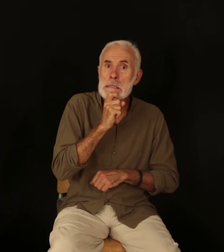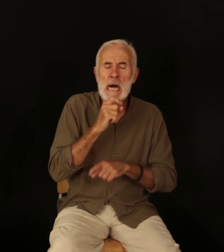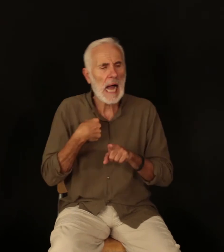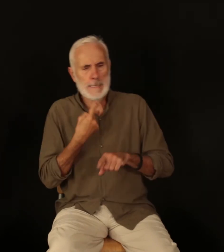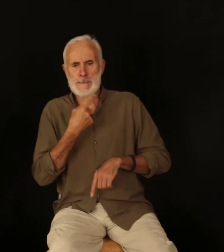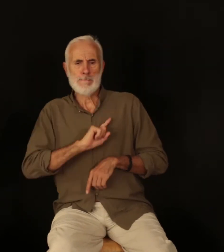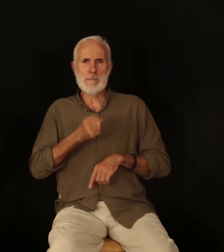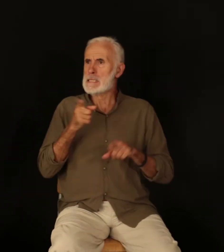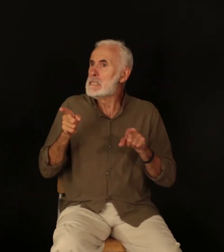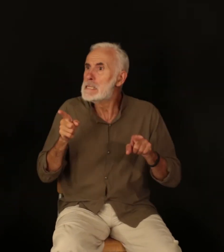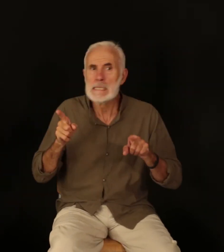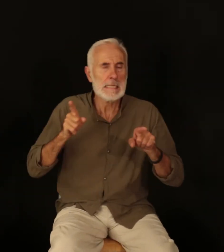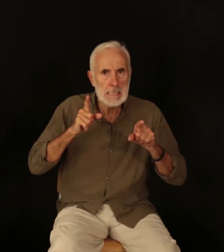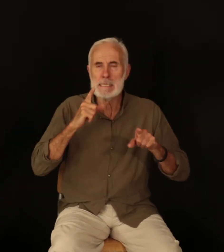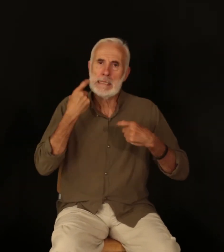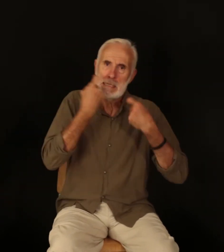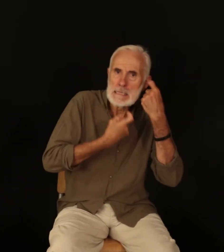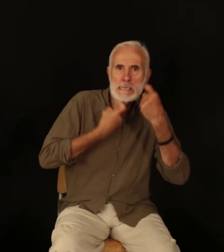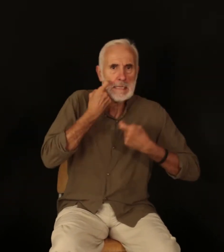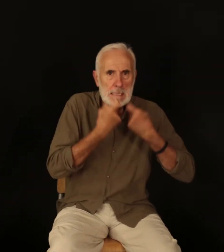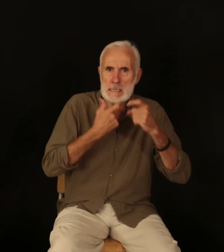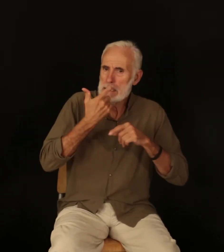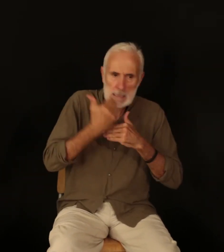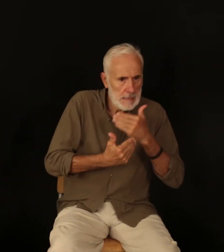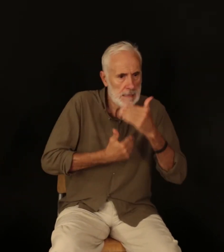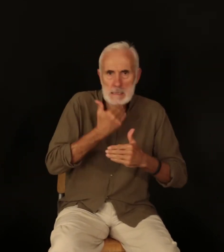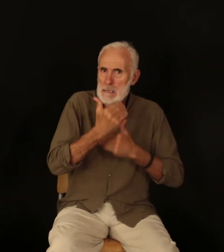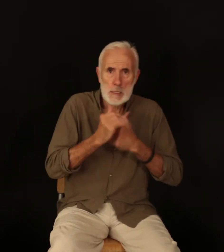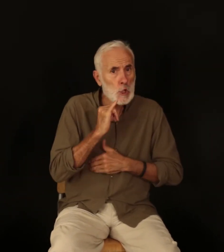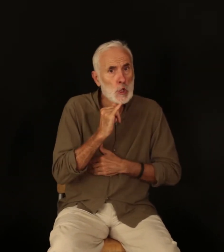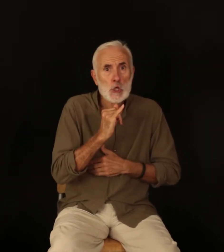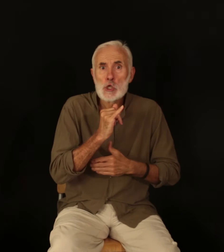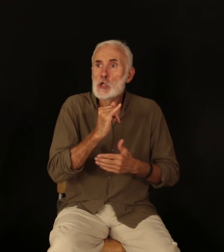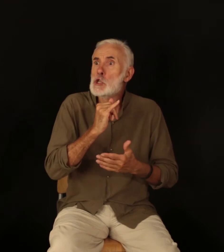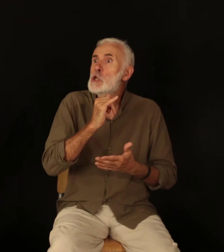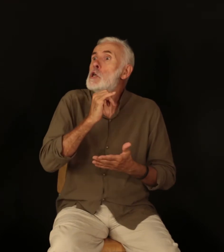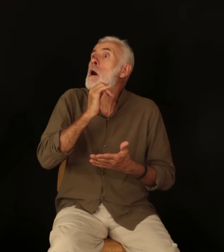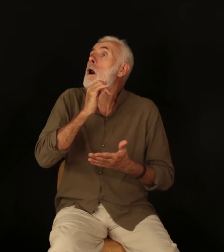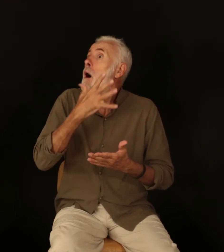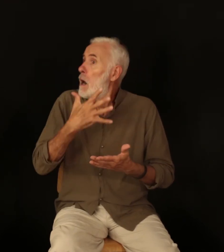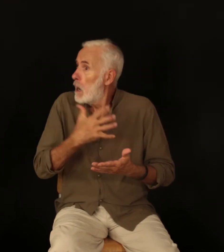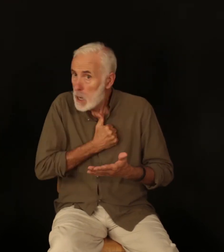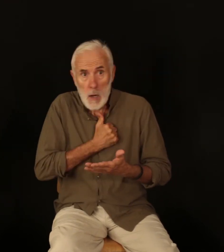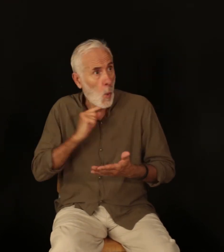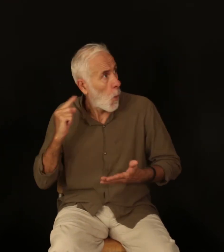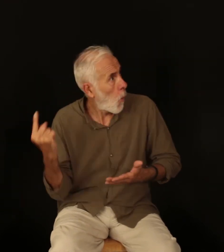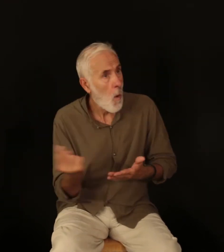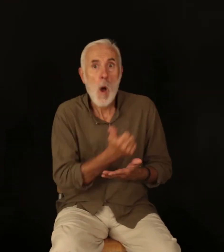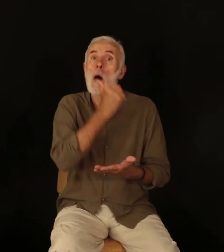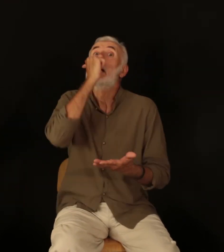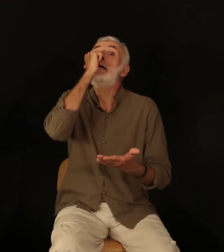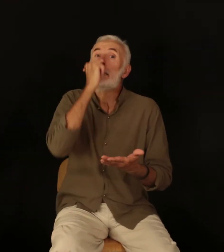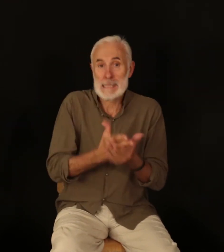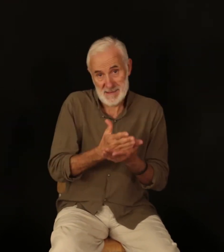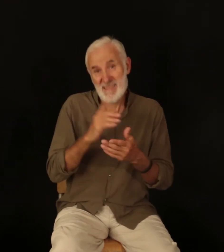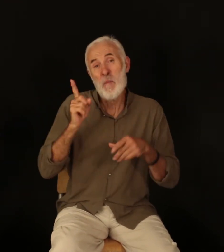compte, une décision n'est pas prise. Voilà. Ce qui peut prendre beaucoup de temps pour prendre certaines décisions. Il